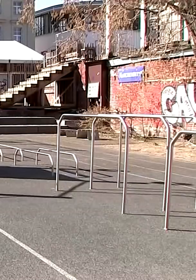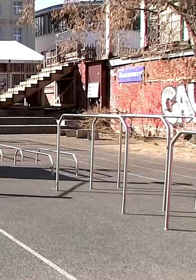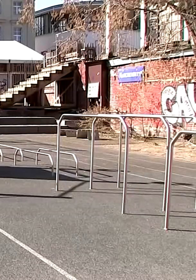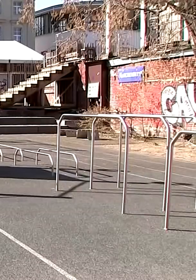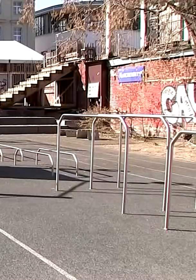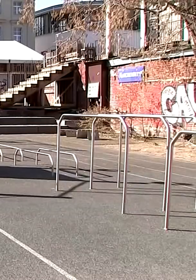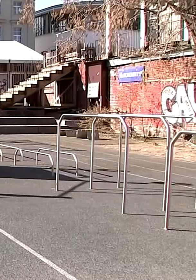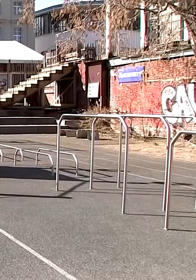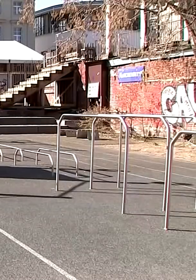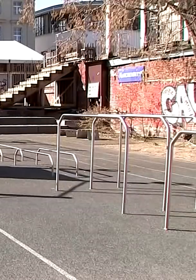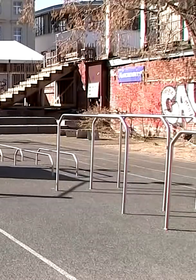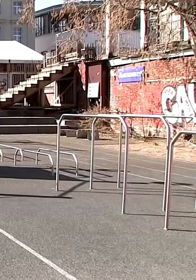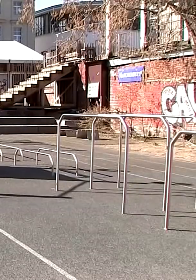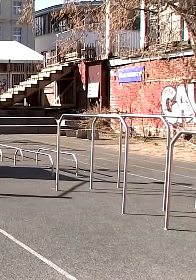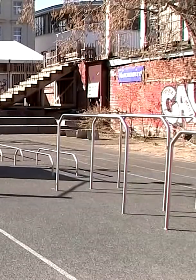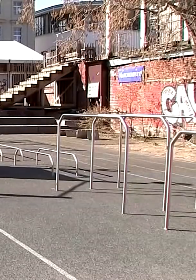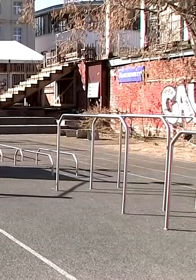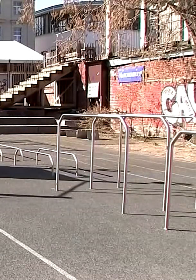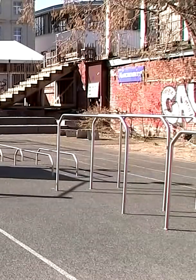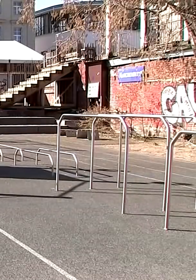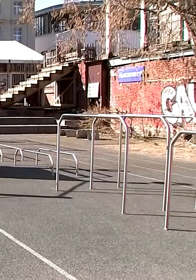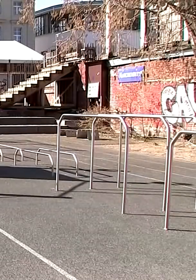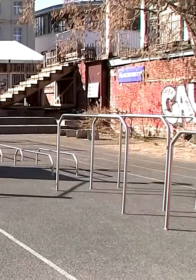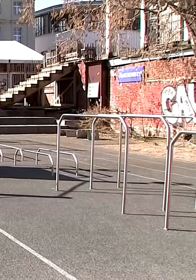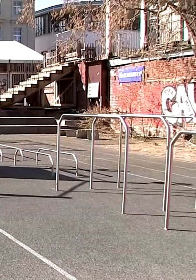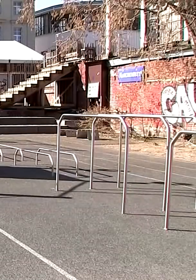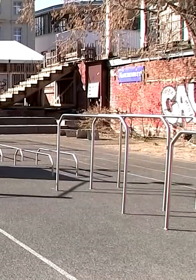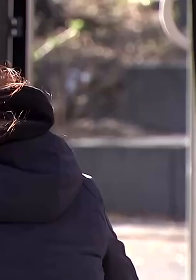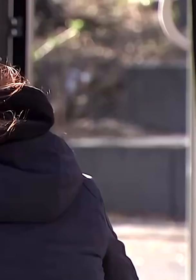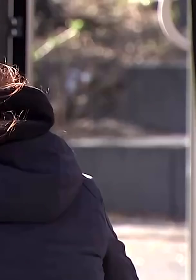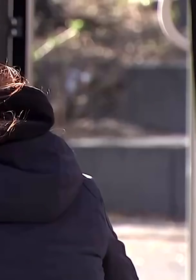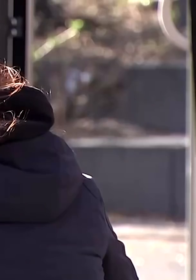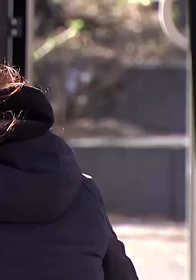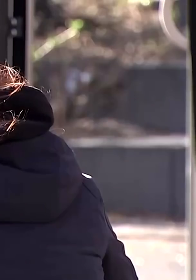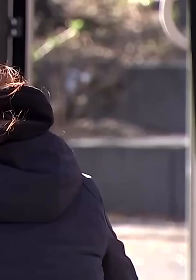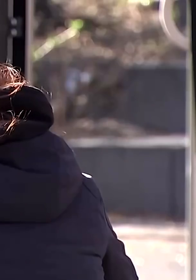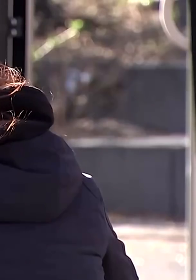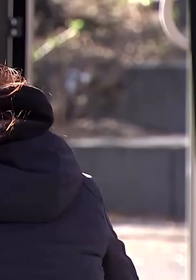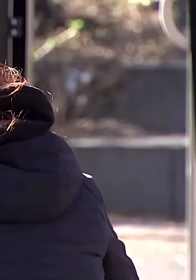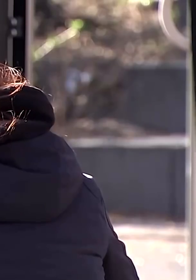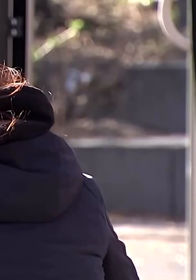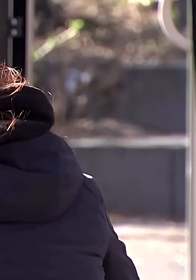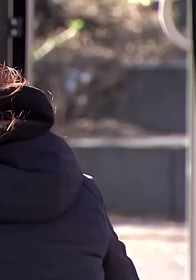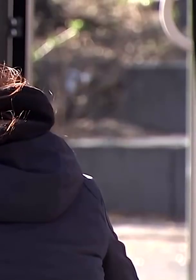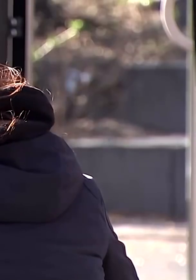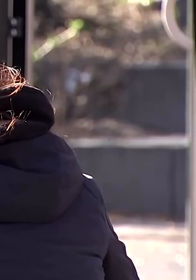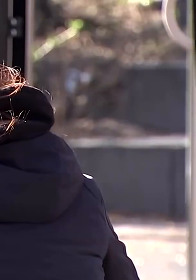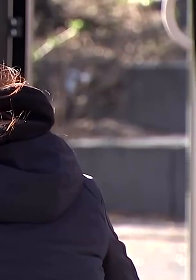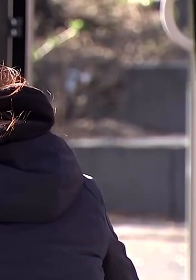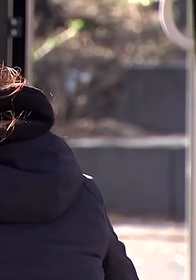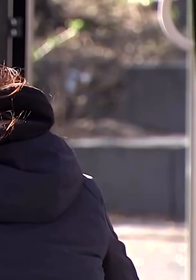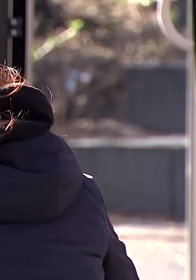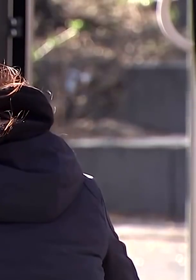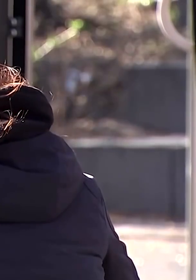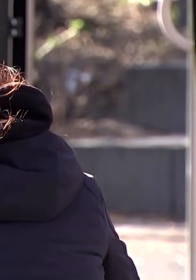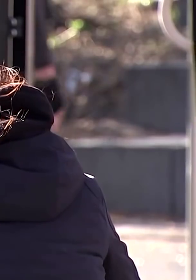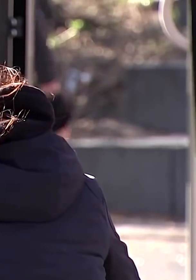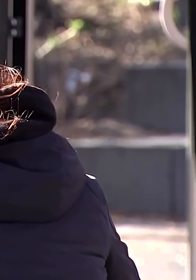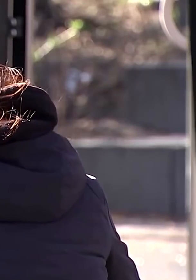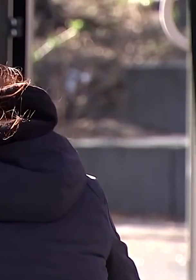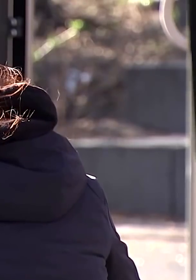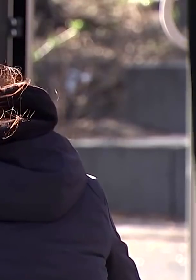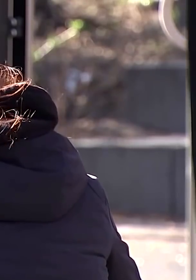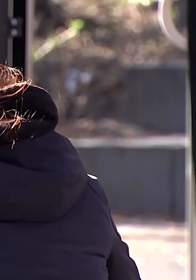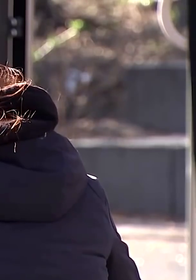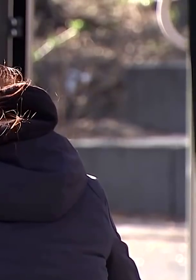Wie lange müssen die Einschränkungen des öffentlichen Lebens in Deutschland noch aufrechterhalten bleiben? Das Robert-Koch-Institut RKI will dazu noch